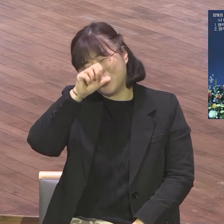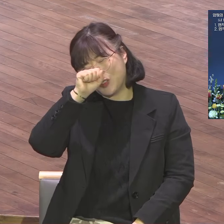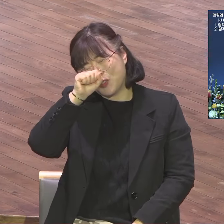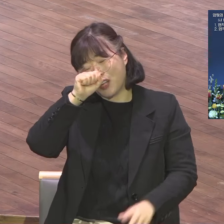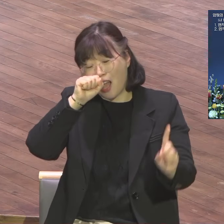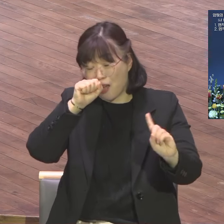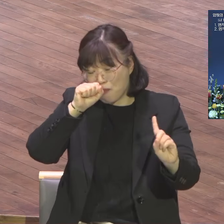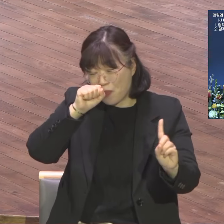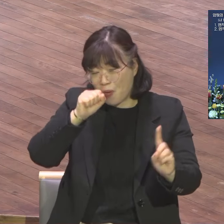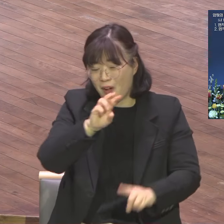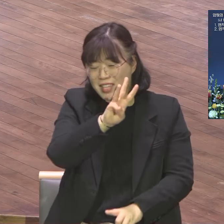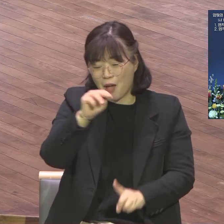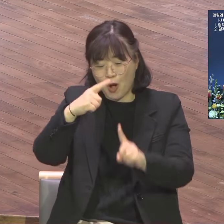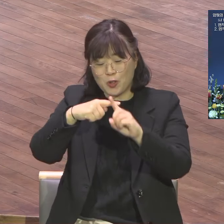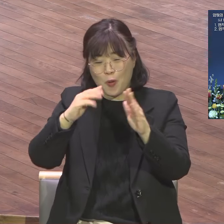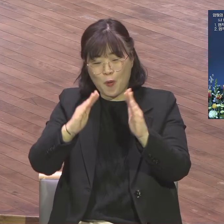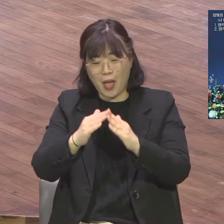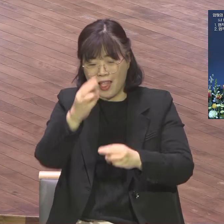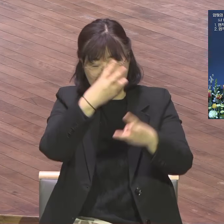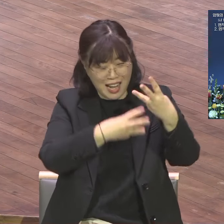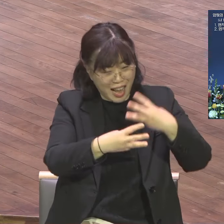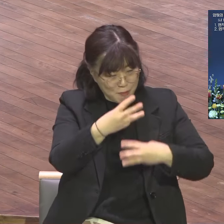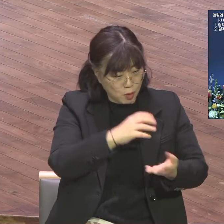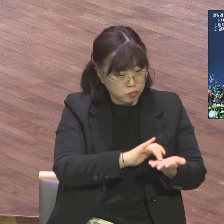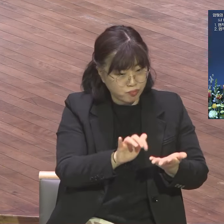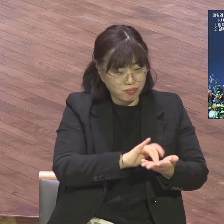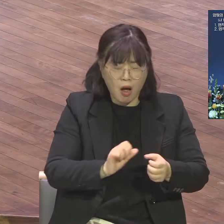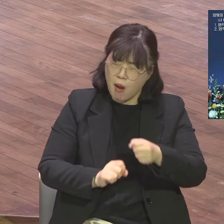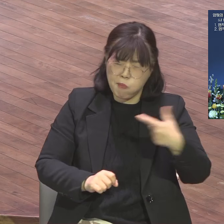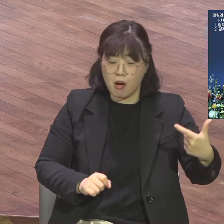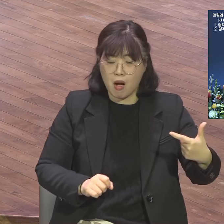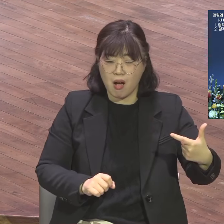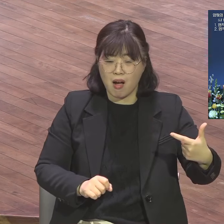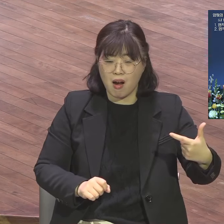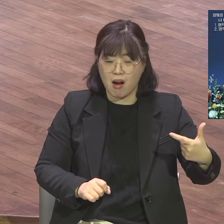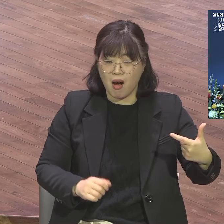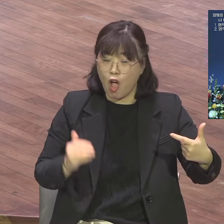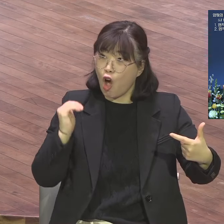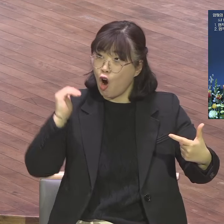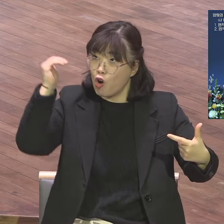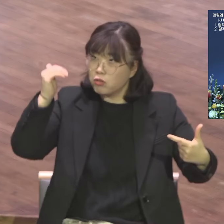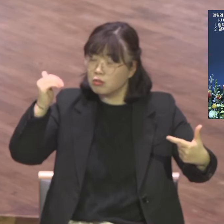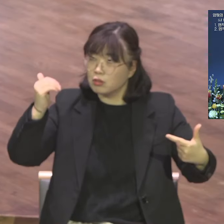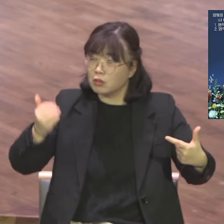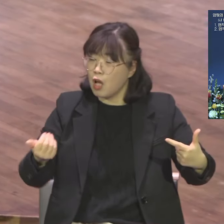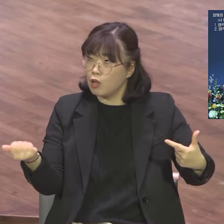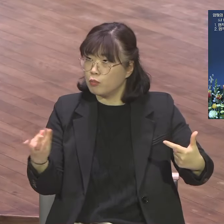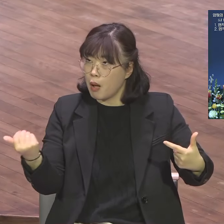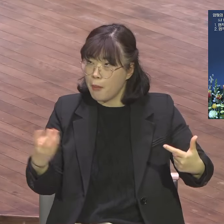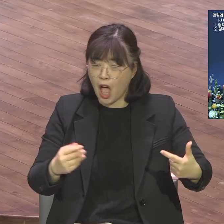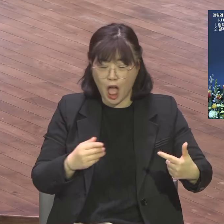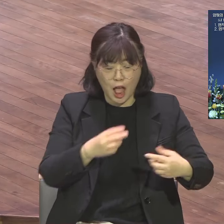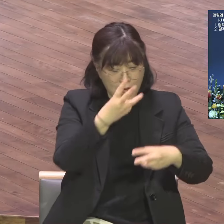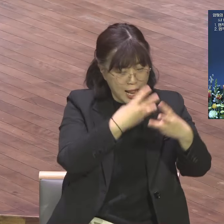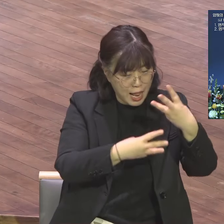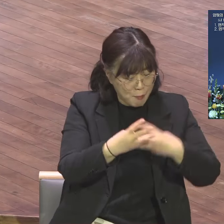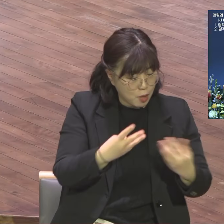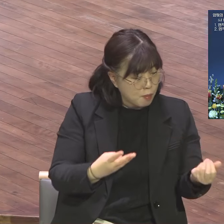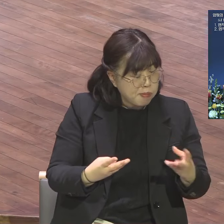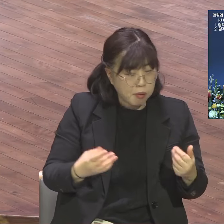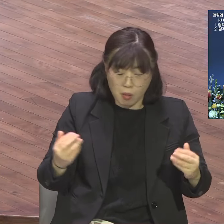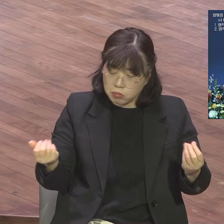어른 숫자 면치 불 차이 없을 정도로 후대들이 확 잘 오지. 이런 교회가 없어요. 어느 교회